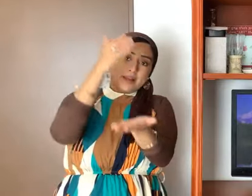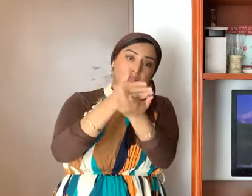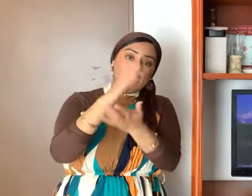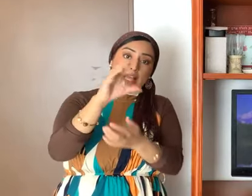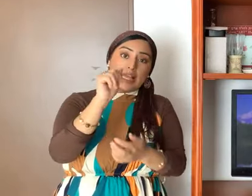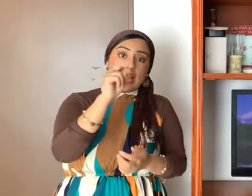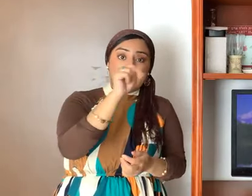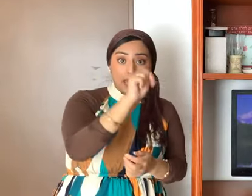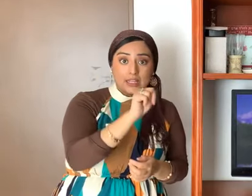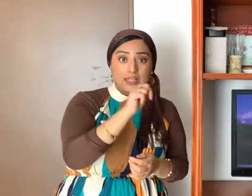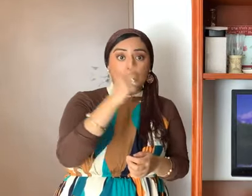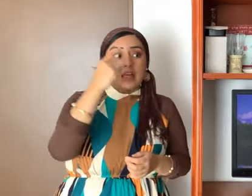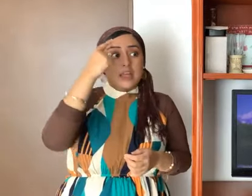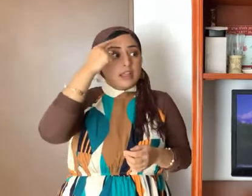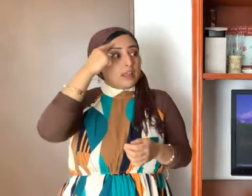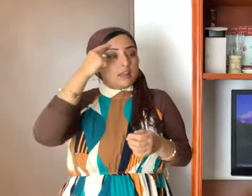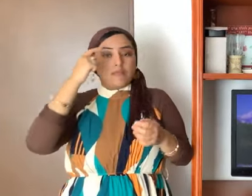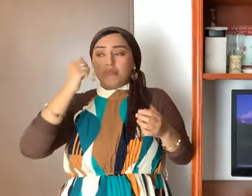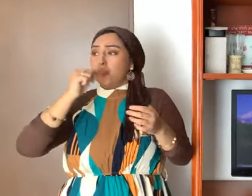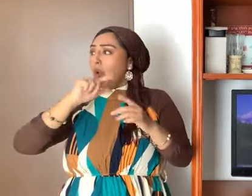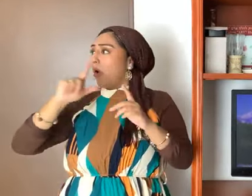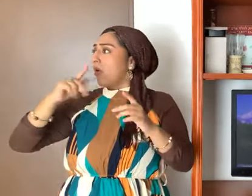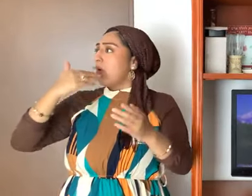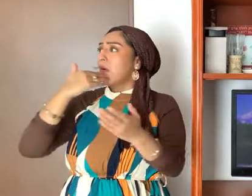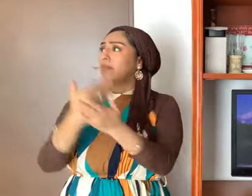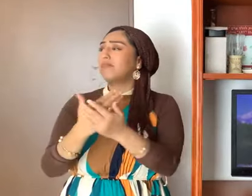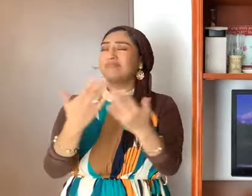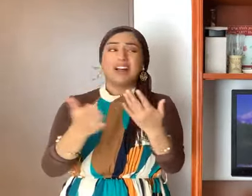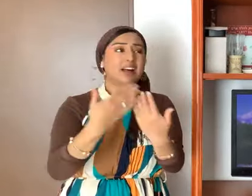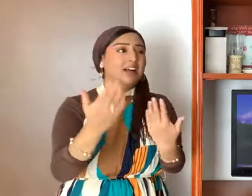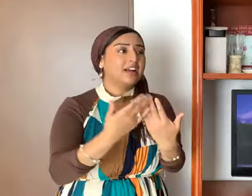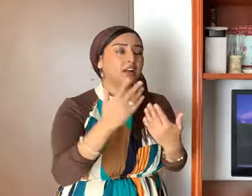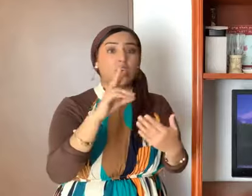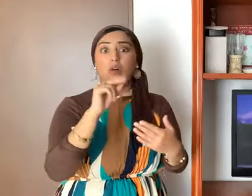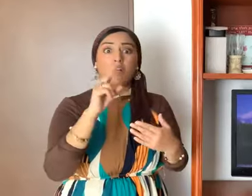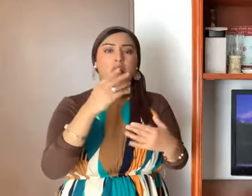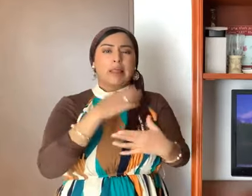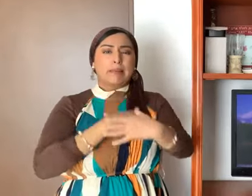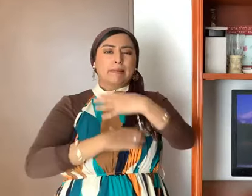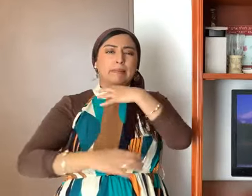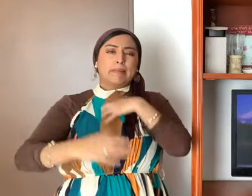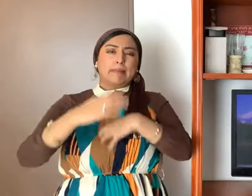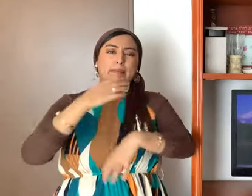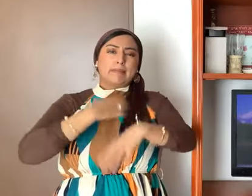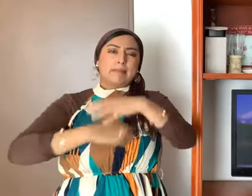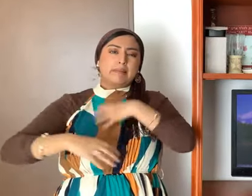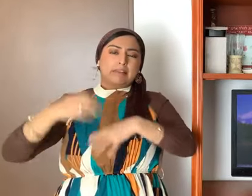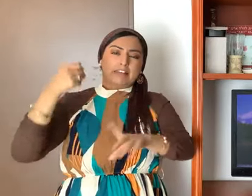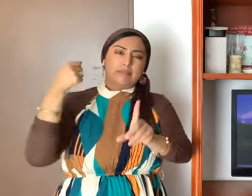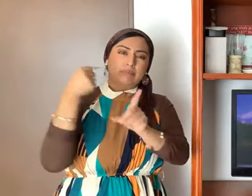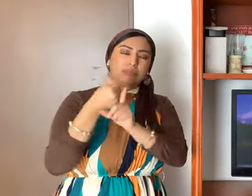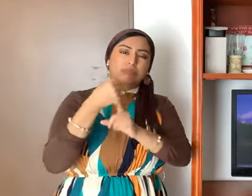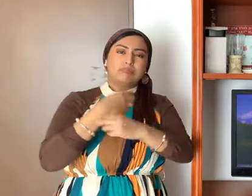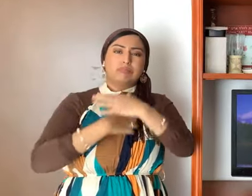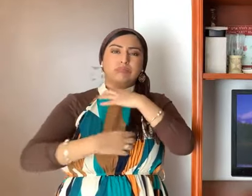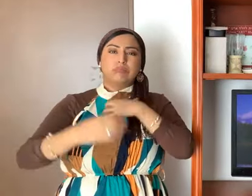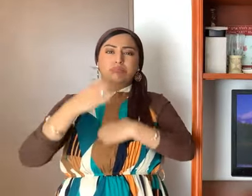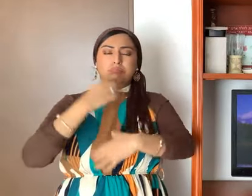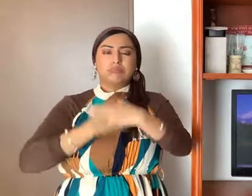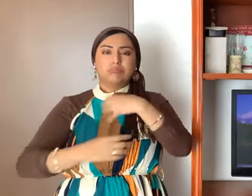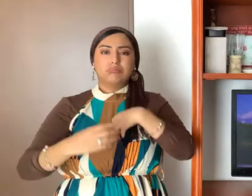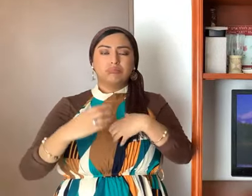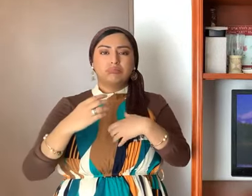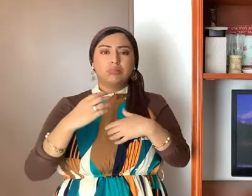Canaán, y en lugar de que las cosas se pusieran fáciles, viene una hambruna. Viene una hambruna.